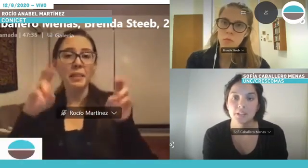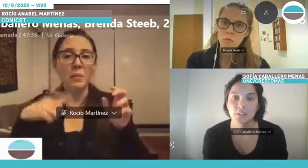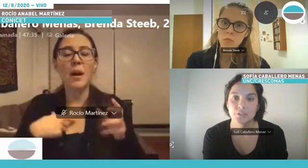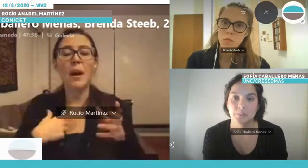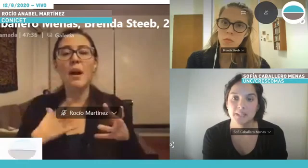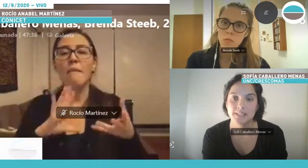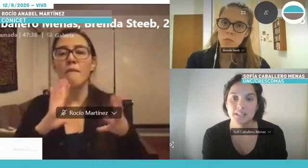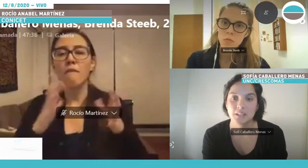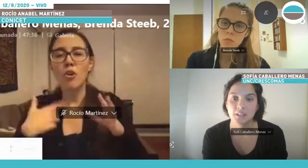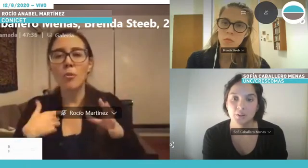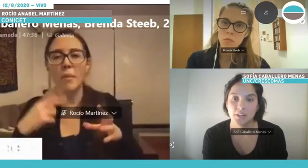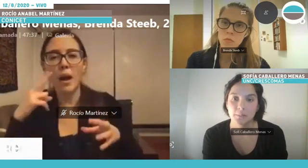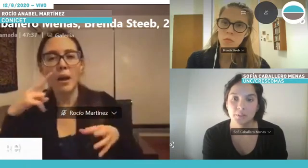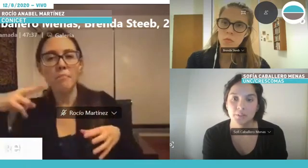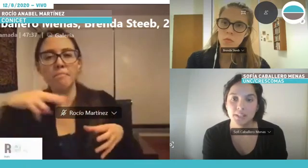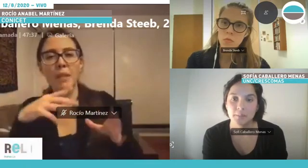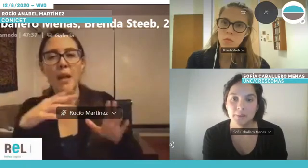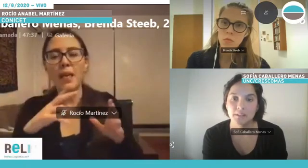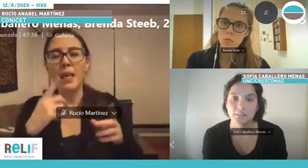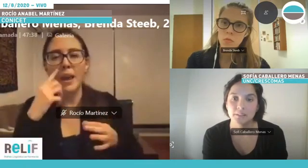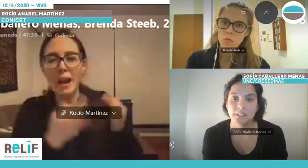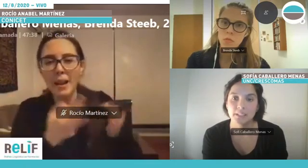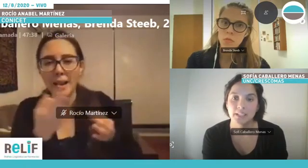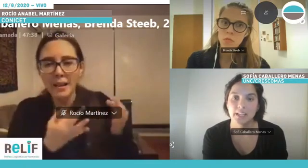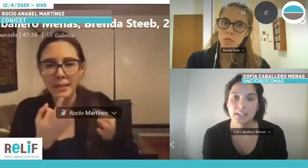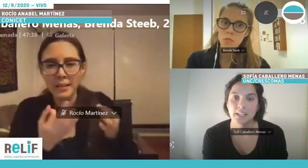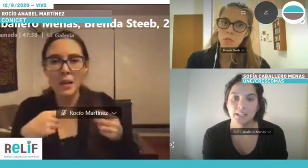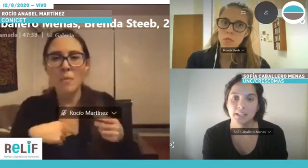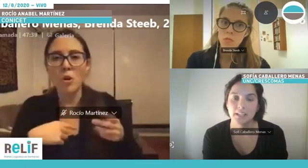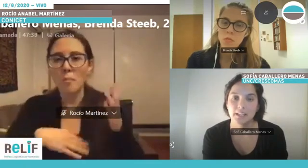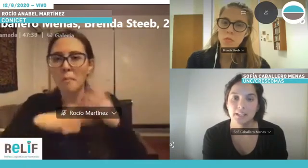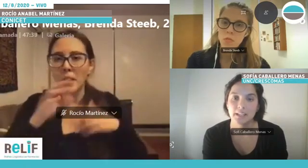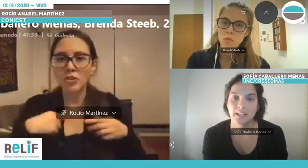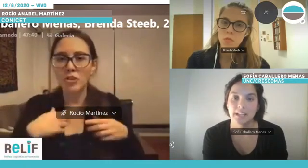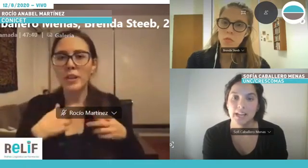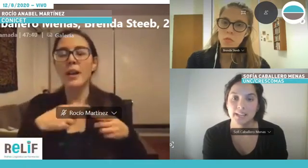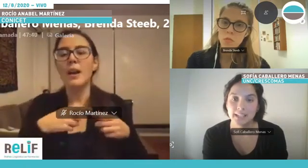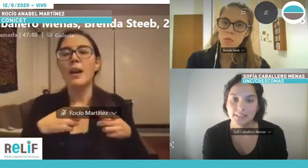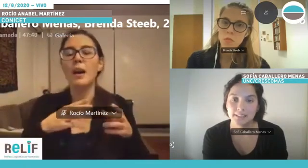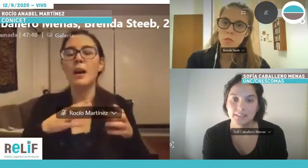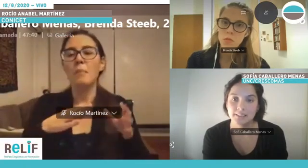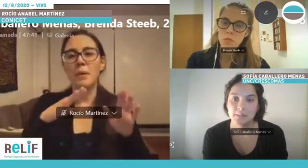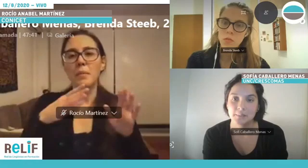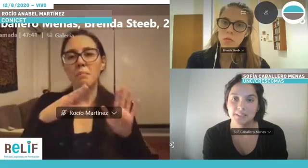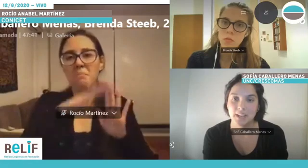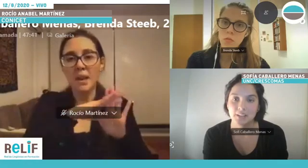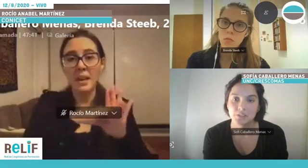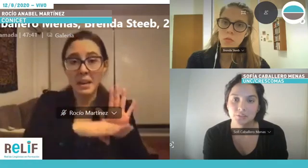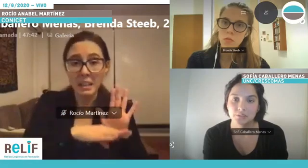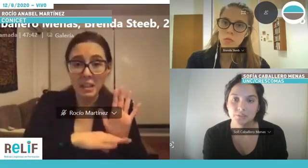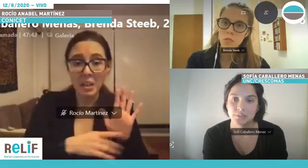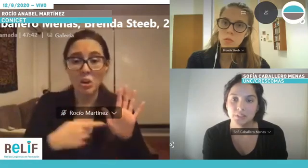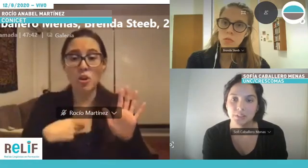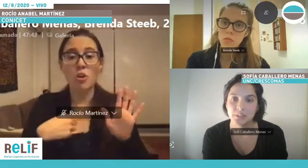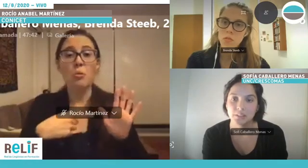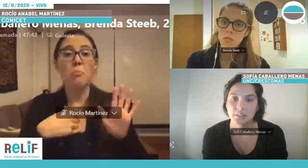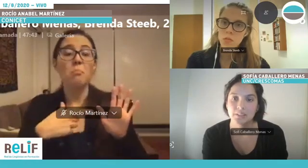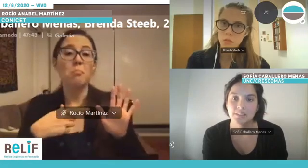Y también lo que yo pensé con respecto al tema, que el análisis y la